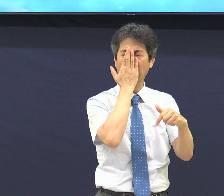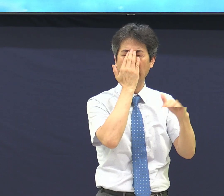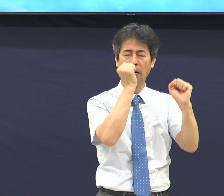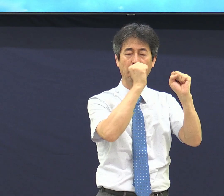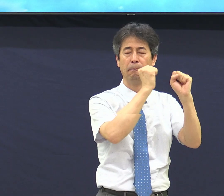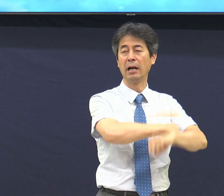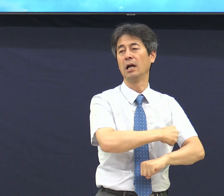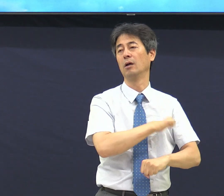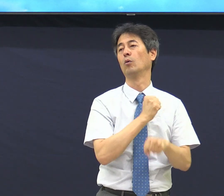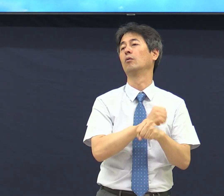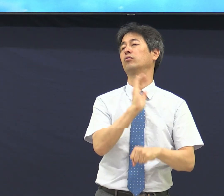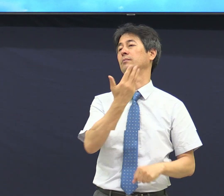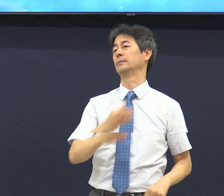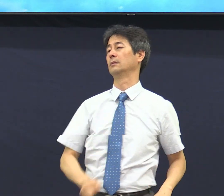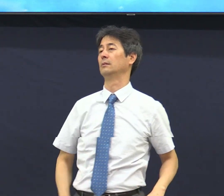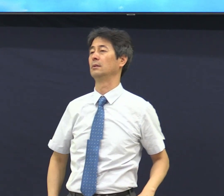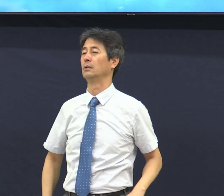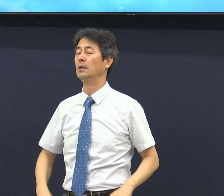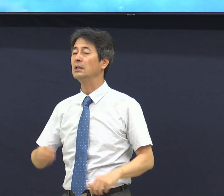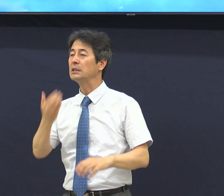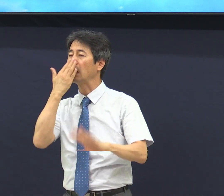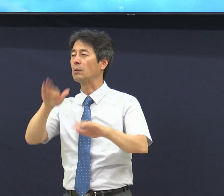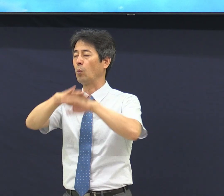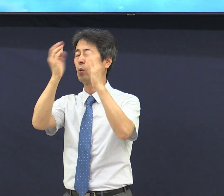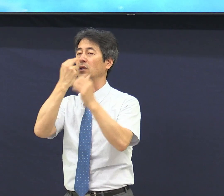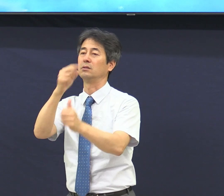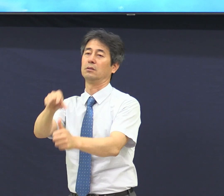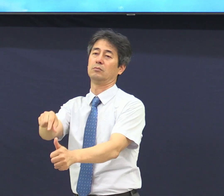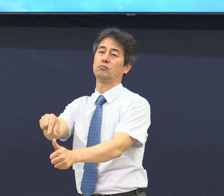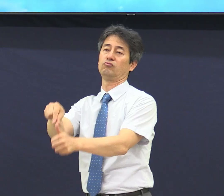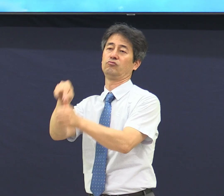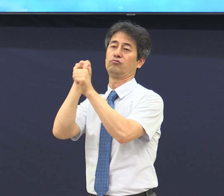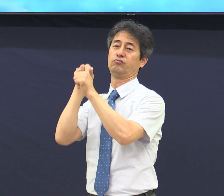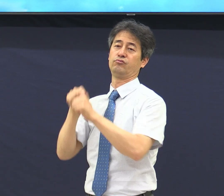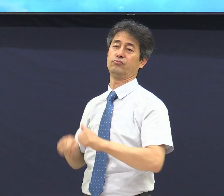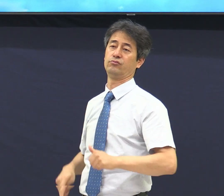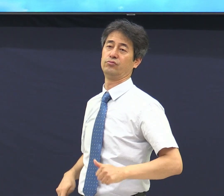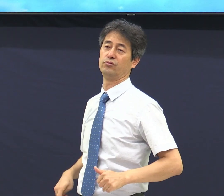잘라내시고 그 악이 망하게 하신 것이죠. 이스라엘